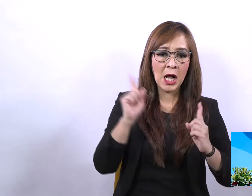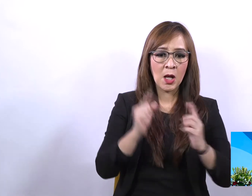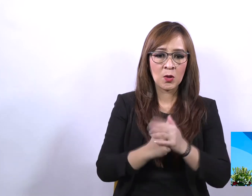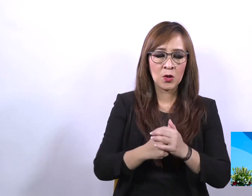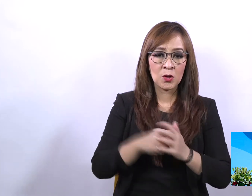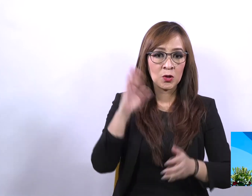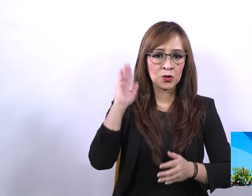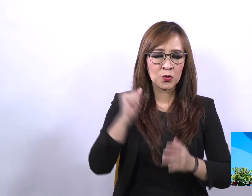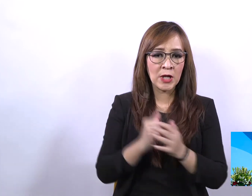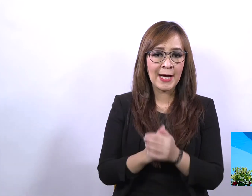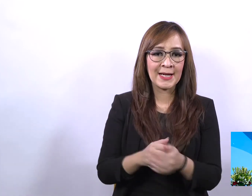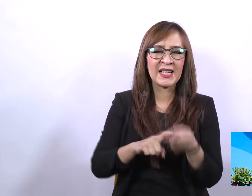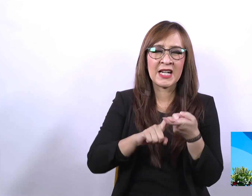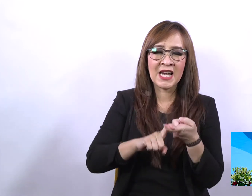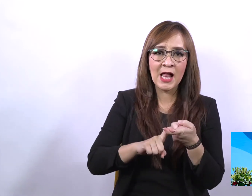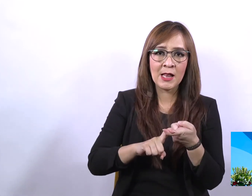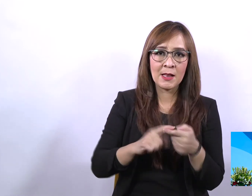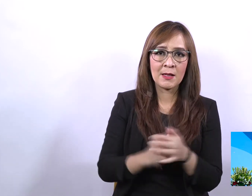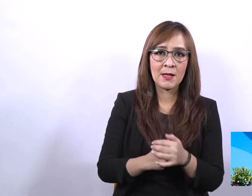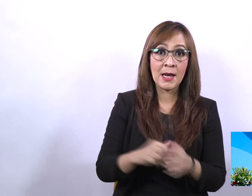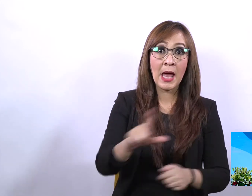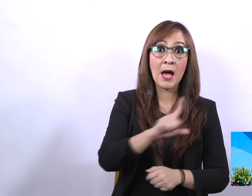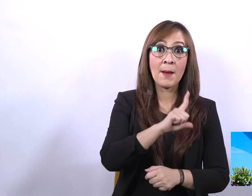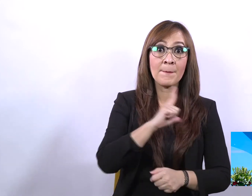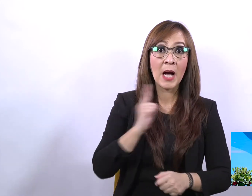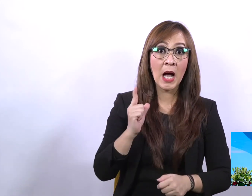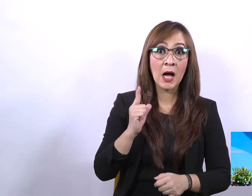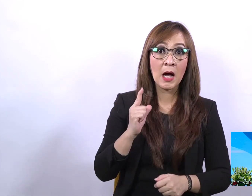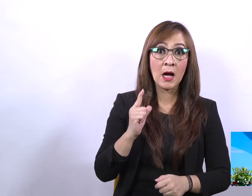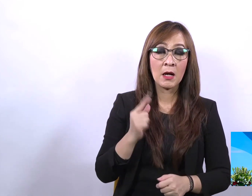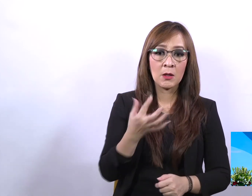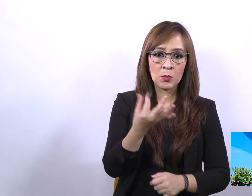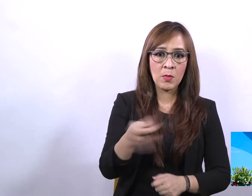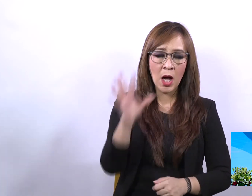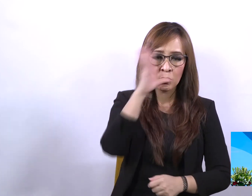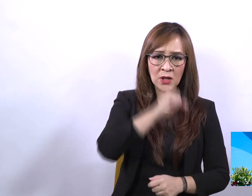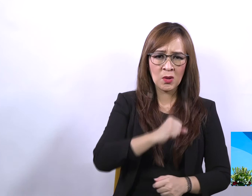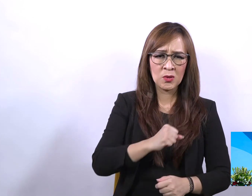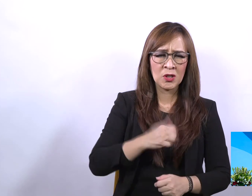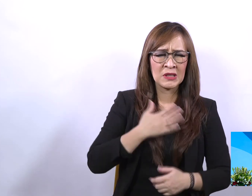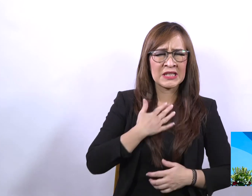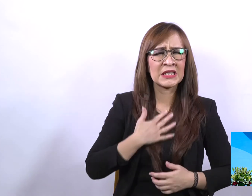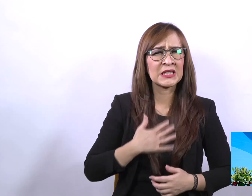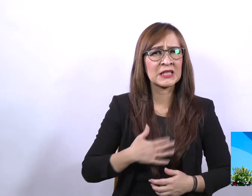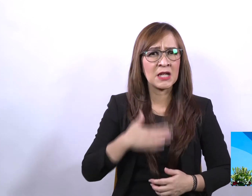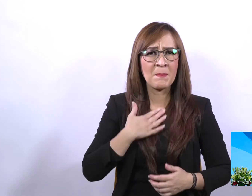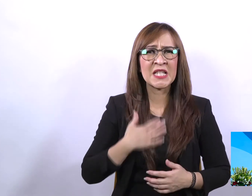sama dia pernah pacaran kayak begitu dia tapi sekarang udah